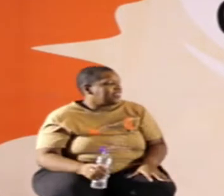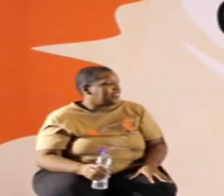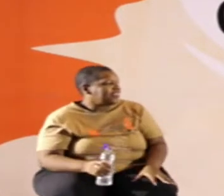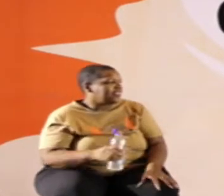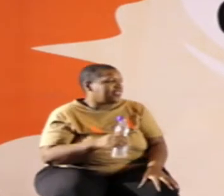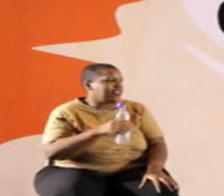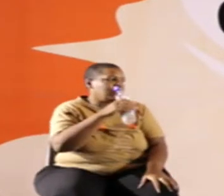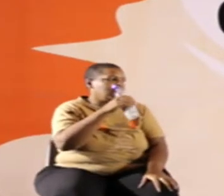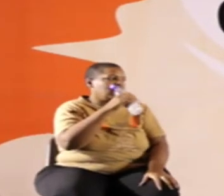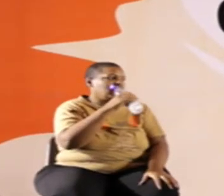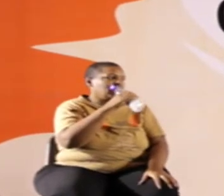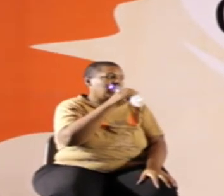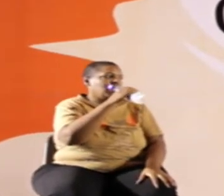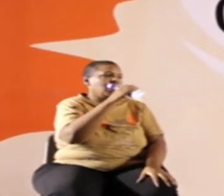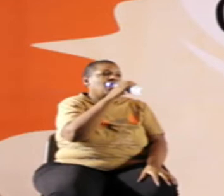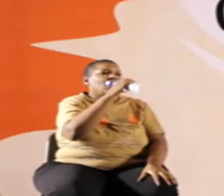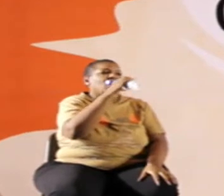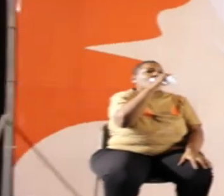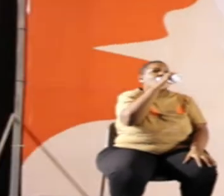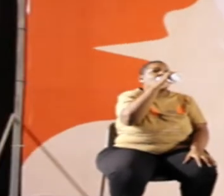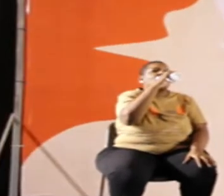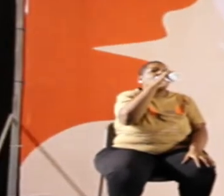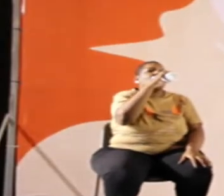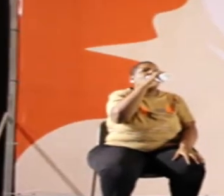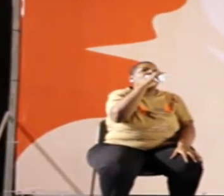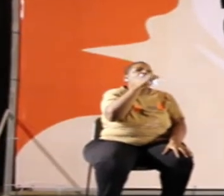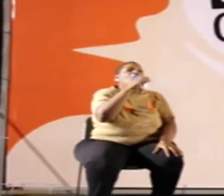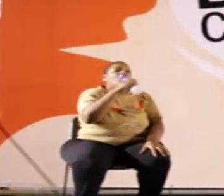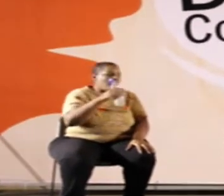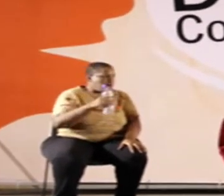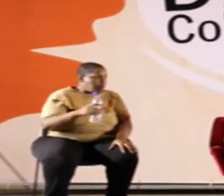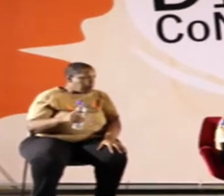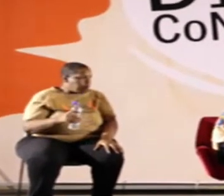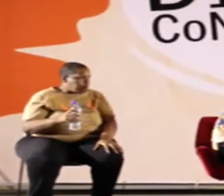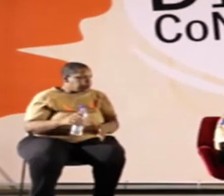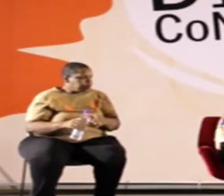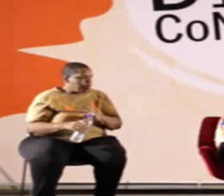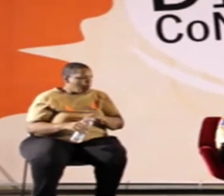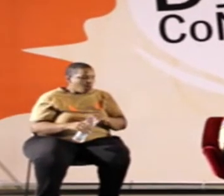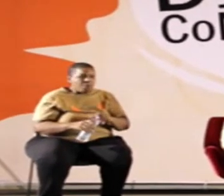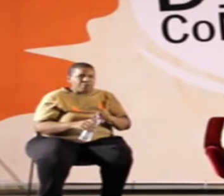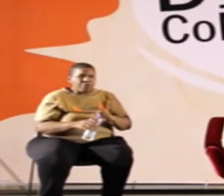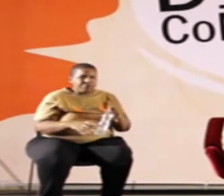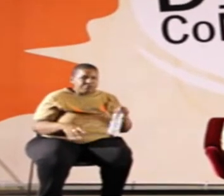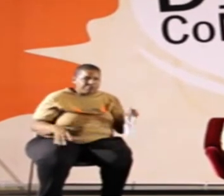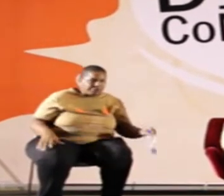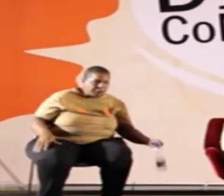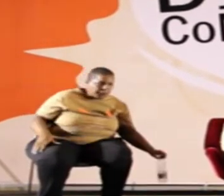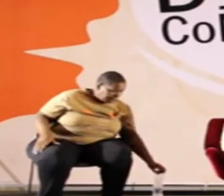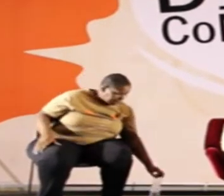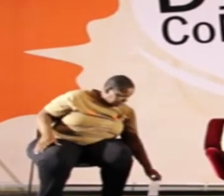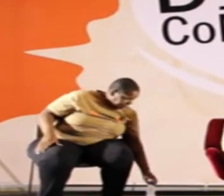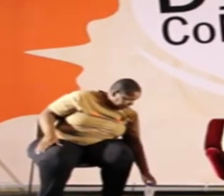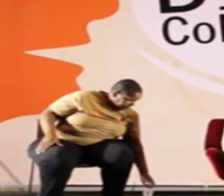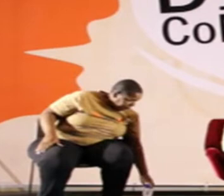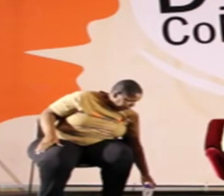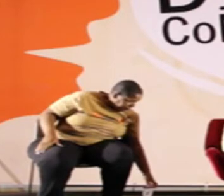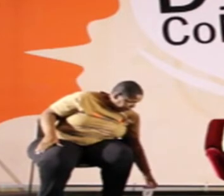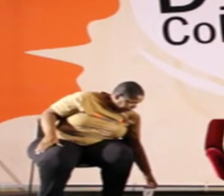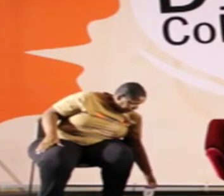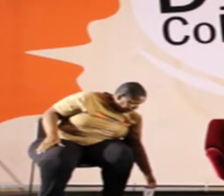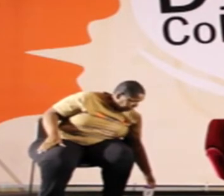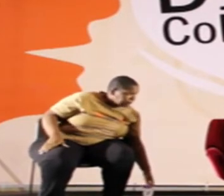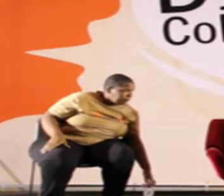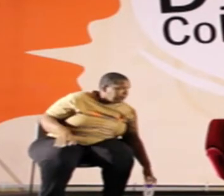Agradecemos a presença de todas as pessoas e lembramos que segunda-feira, dia 3 de outubro, teremos a satisfação